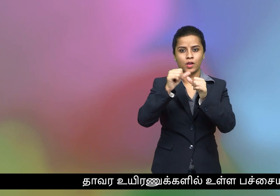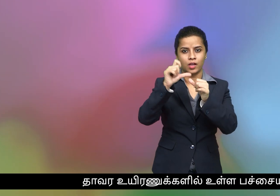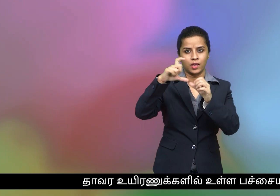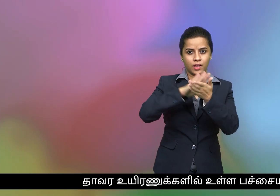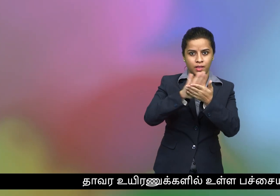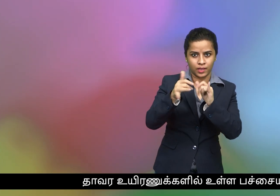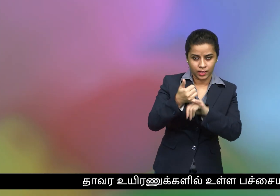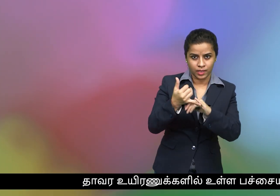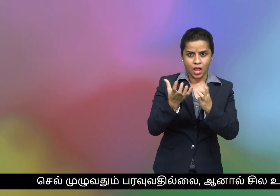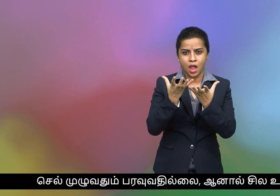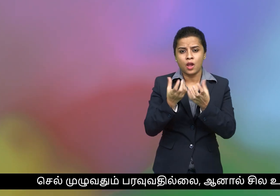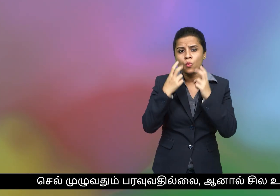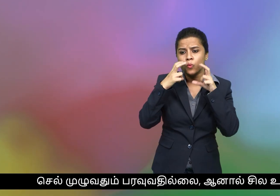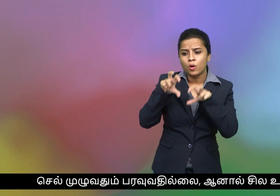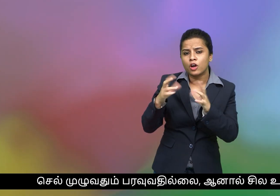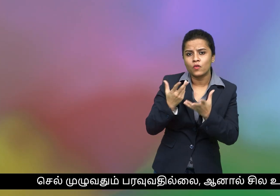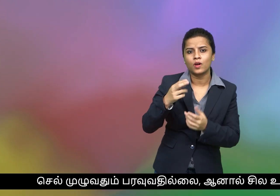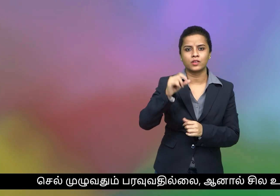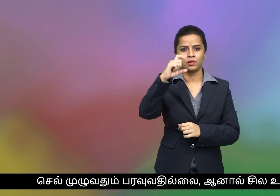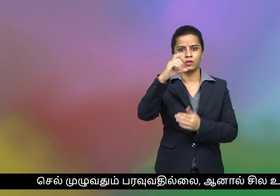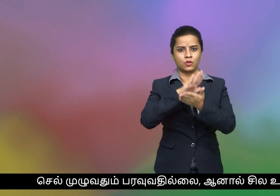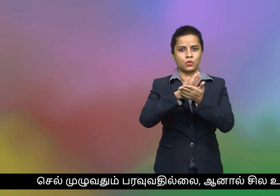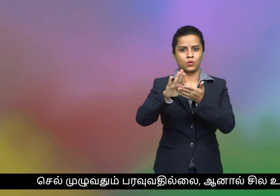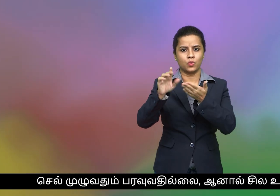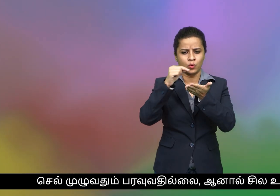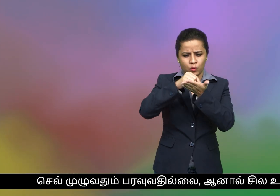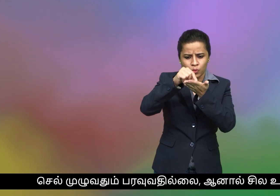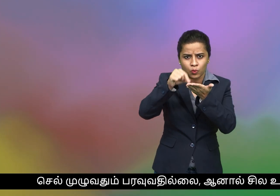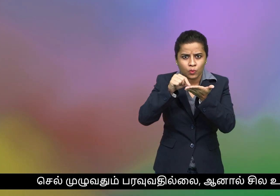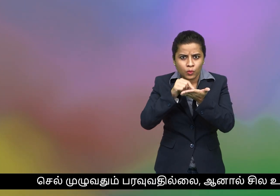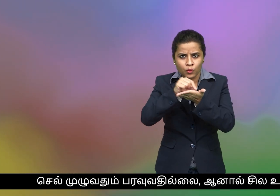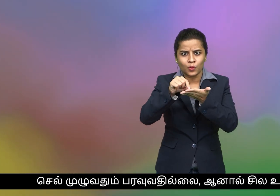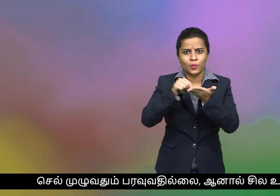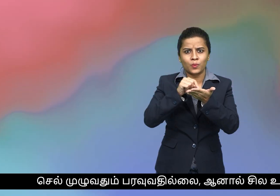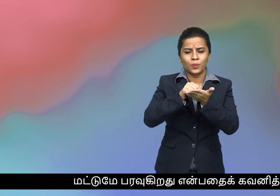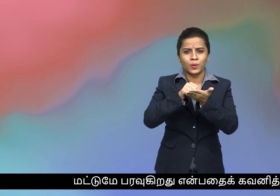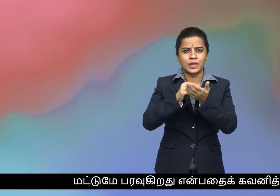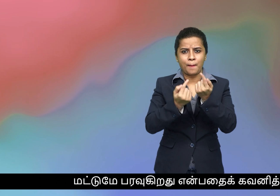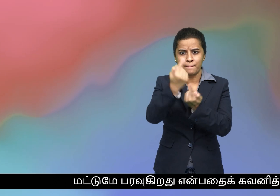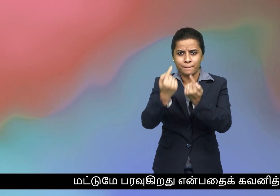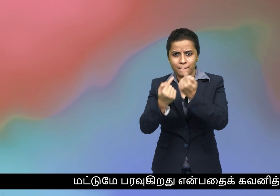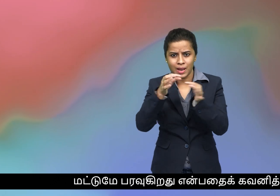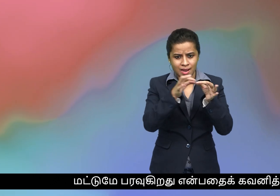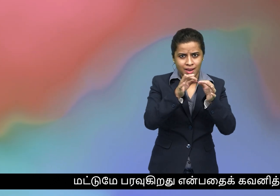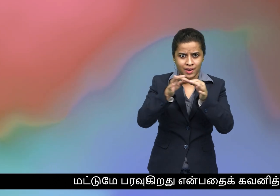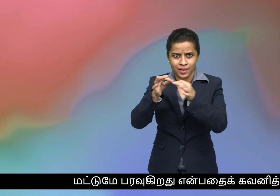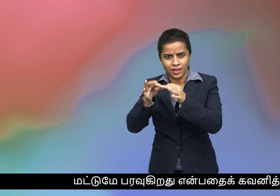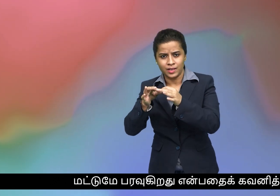உள்ள பச்சையம் செல் முழுவதும் பரவுவதில்லை, ஆனால் சில உறுப்புகளில் மட்டுமே பரவுகிறது என்பதை